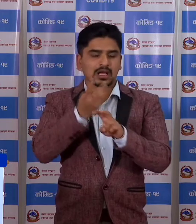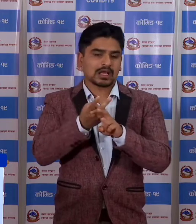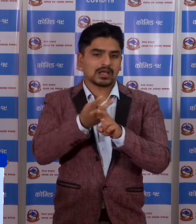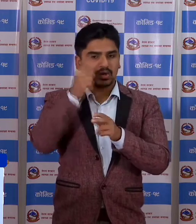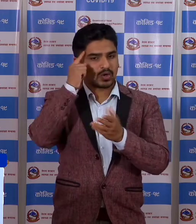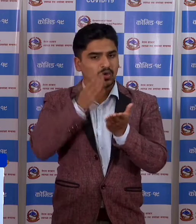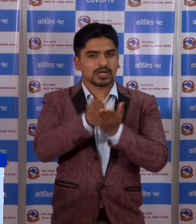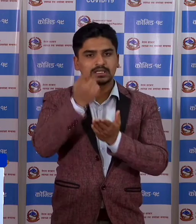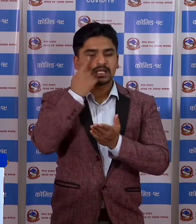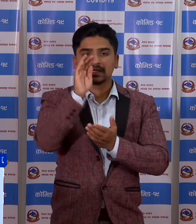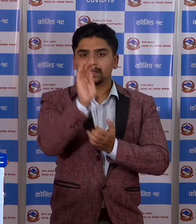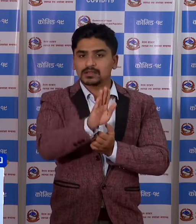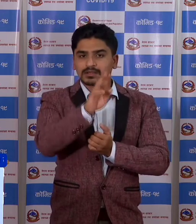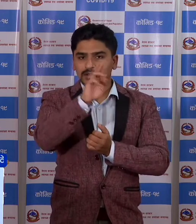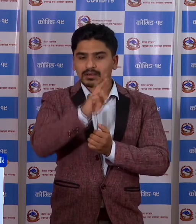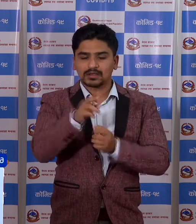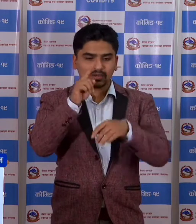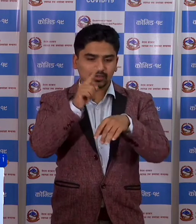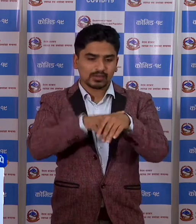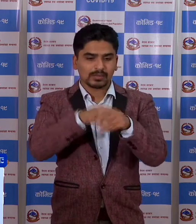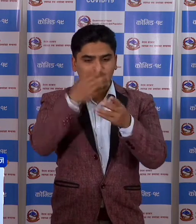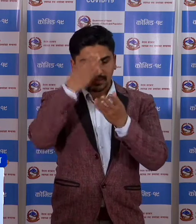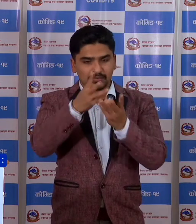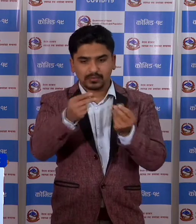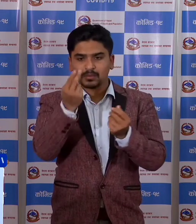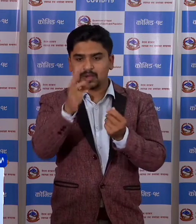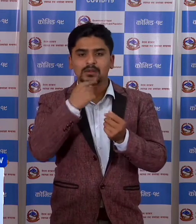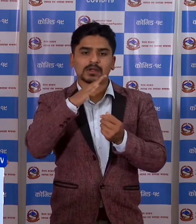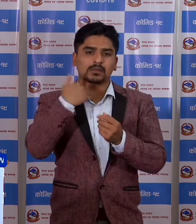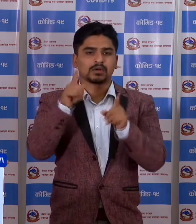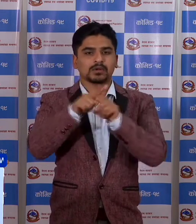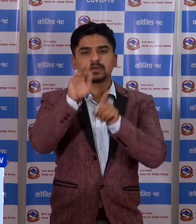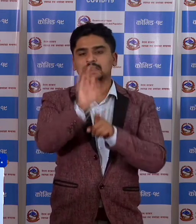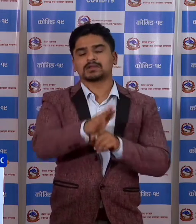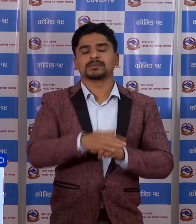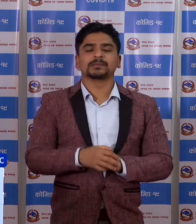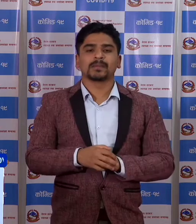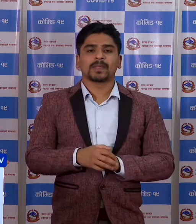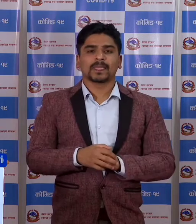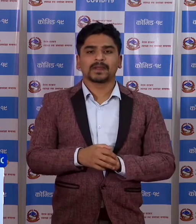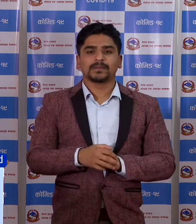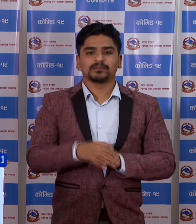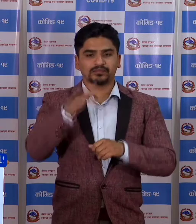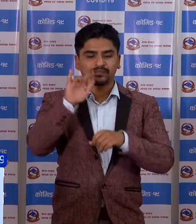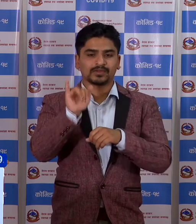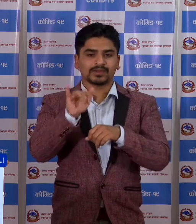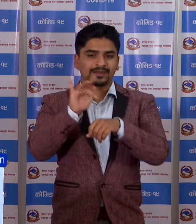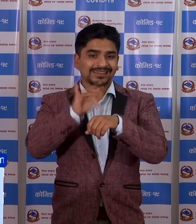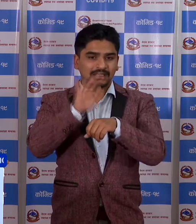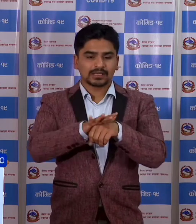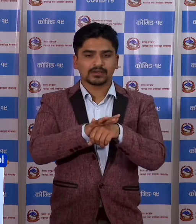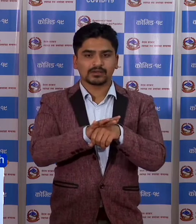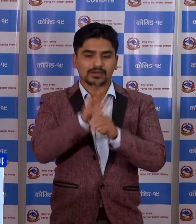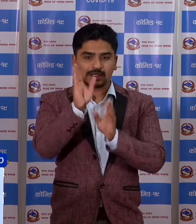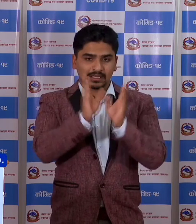खालको लक्षण देखिन सक्छ र समयमै निदान नभएमा मृत्यु समेत हुन सक्ने अवस्था छ। डेंगू रोग